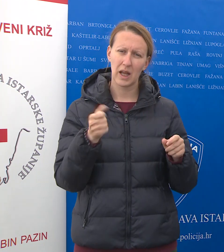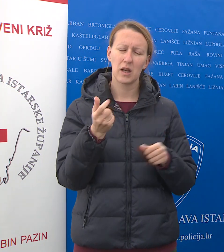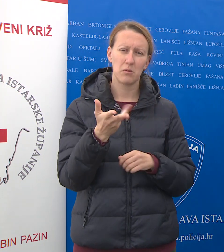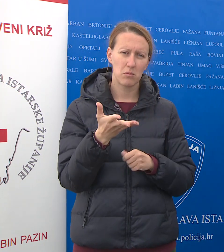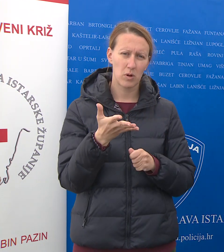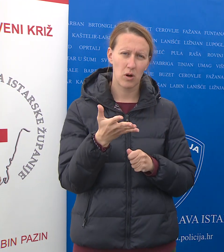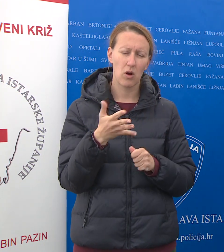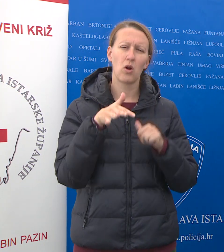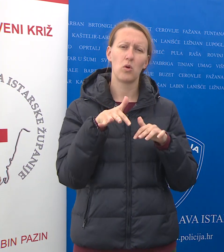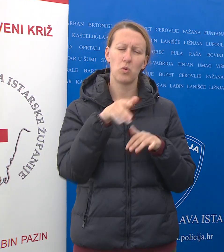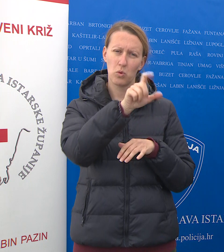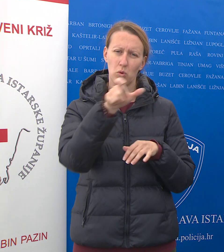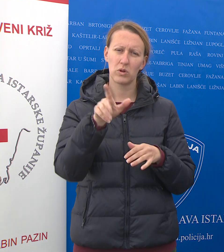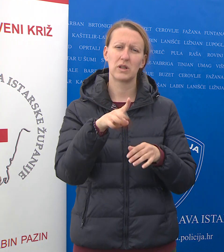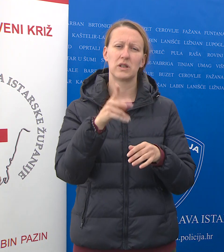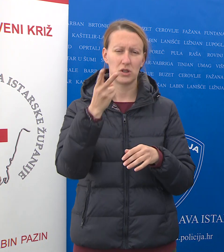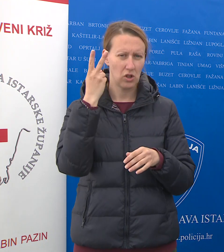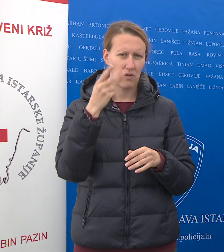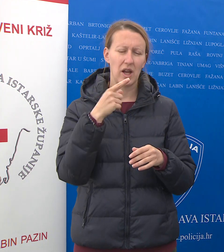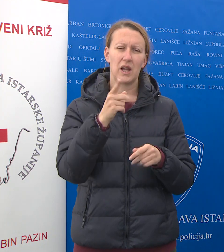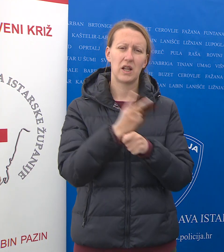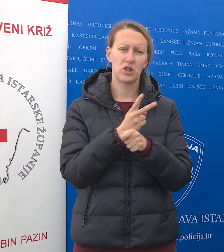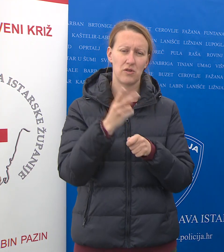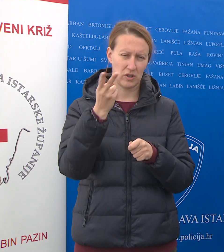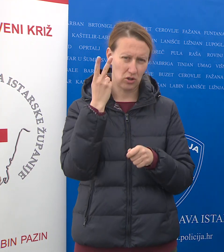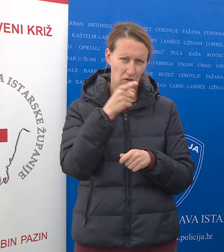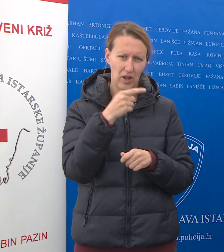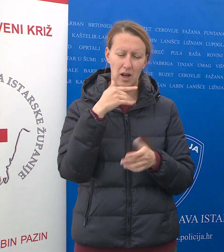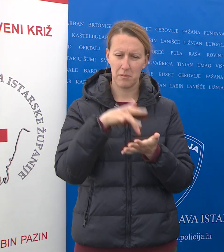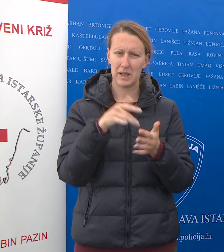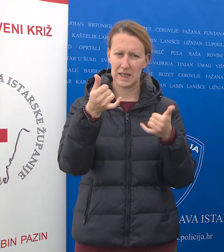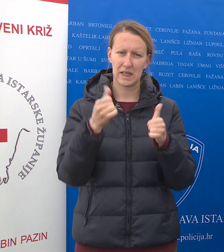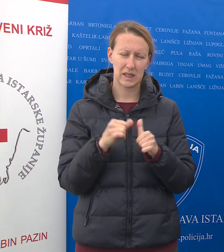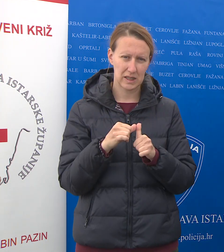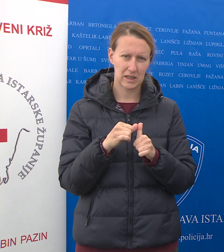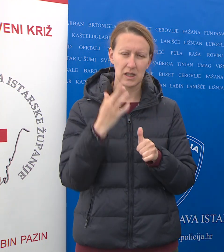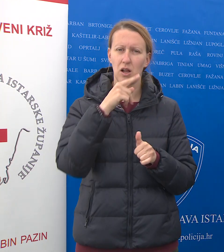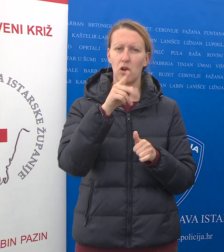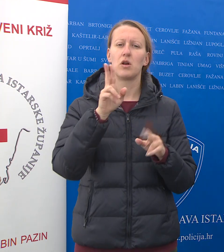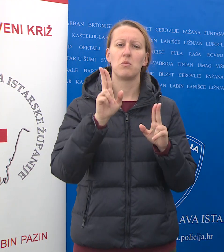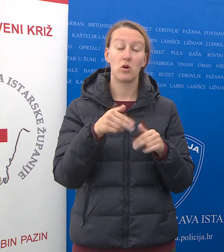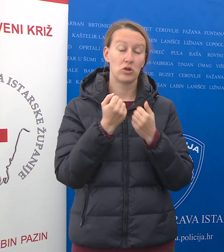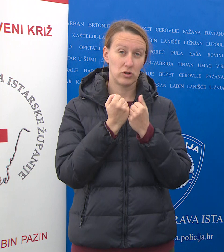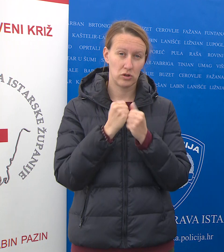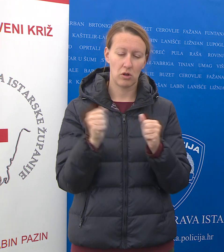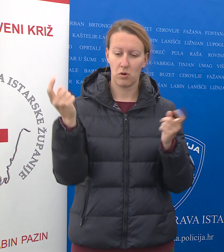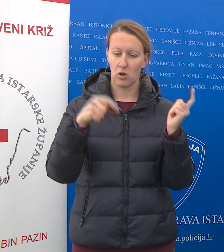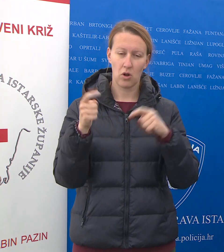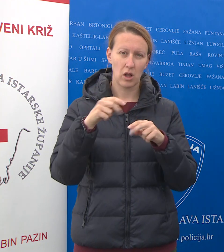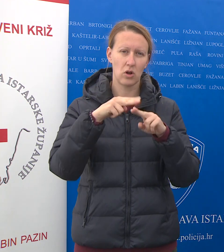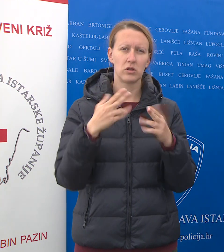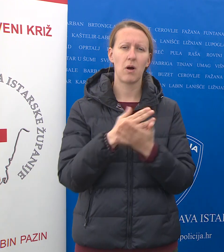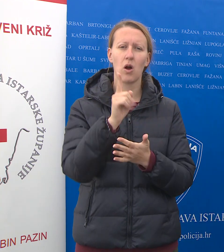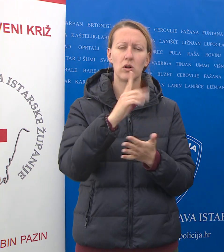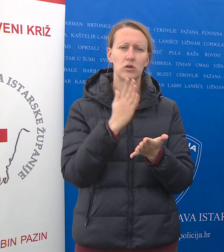broj građana Republike Slovenije, državljana Republike Slovenije na području Istre, jer su oni mogli slobodno dolaziti, osim